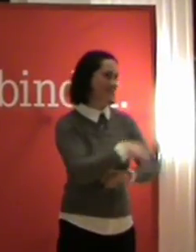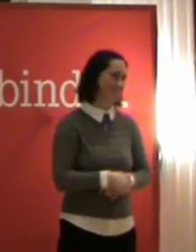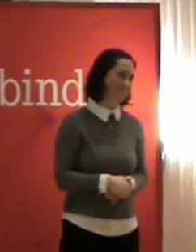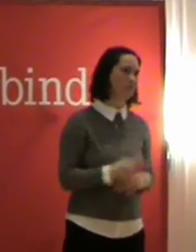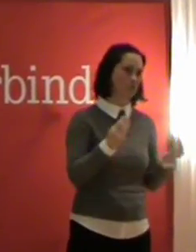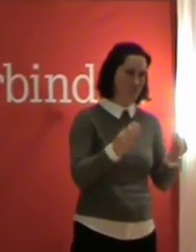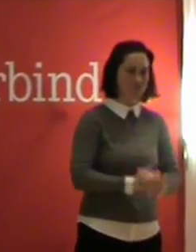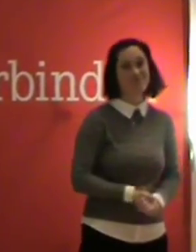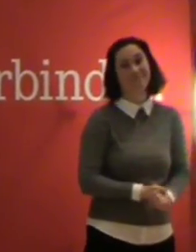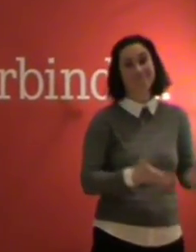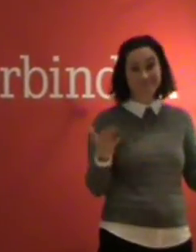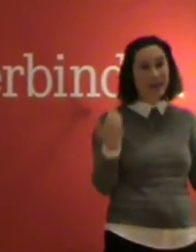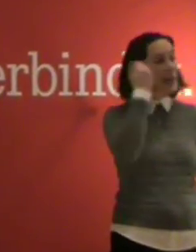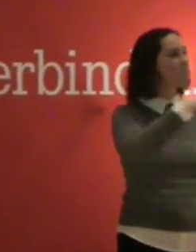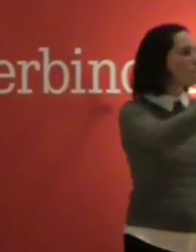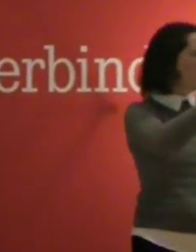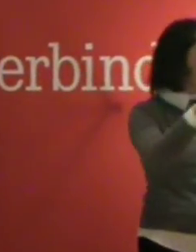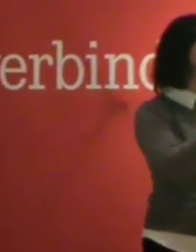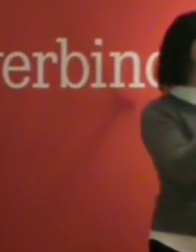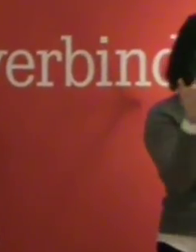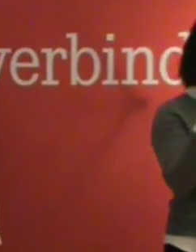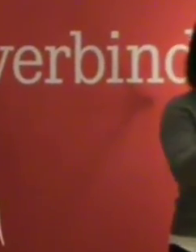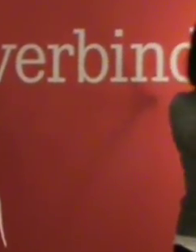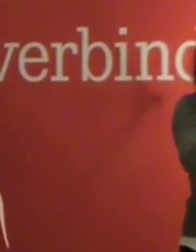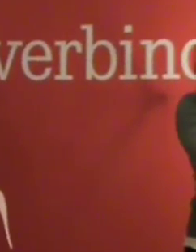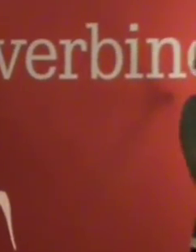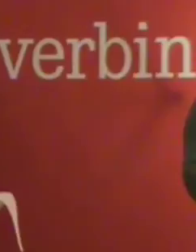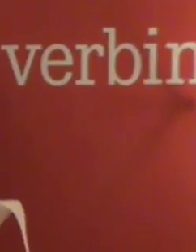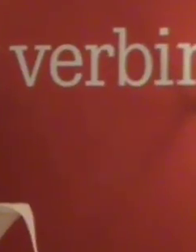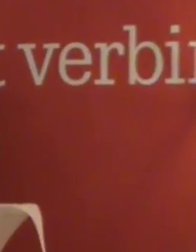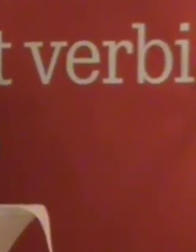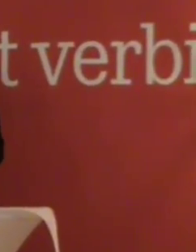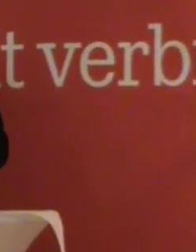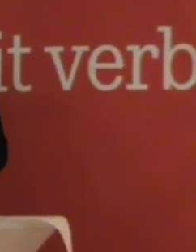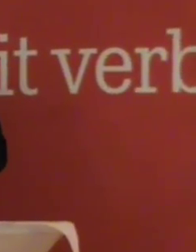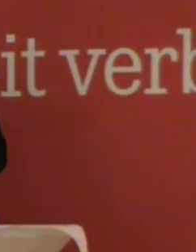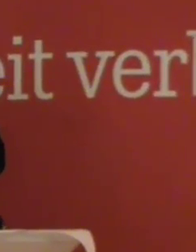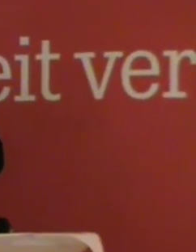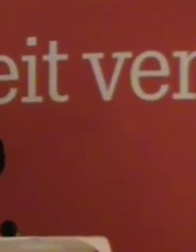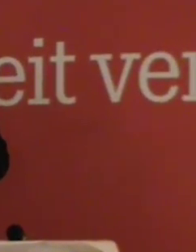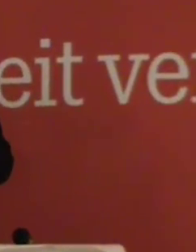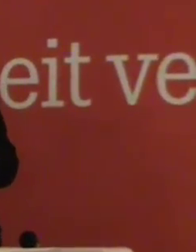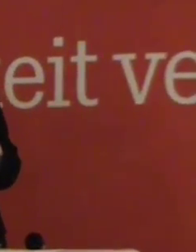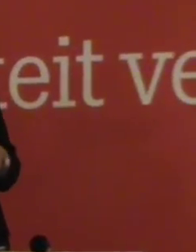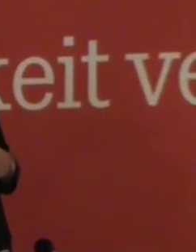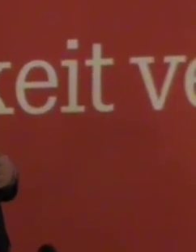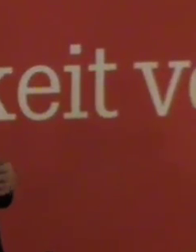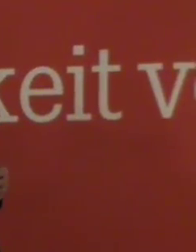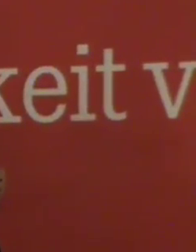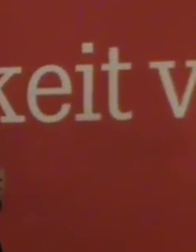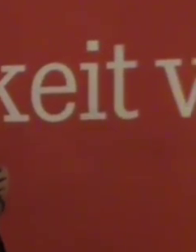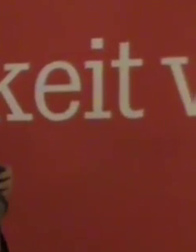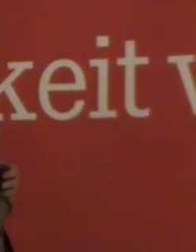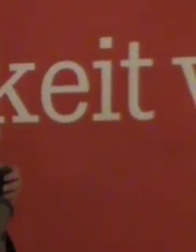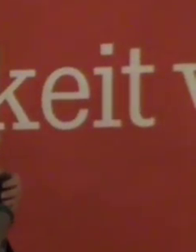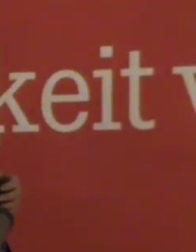liebe Freundinnen und Freunde, liebe Genossinnen und Genossen, sage ich auch, bedanke mich erstmal für die Einladung. Ich habe gesehen,